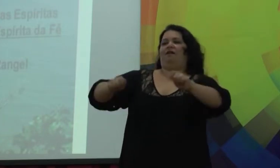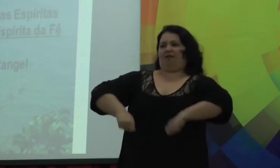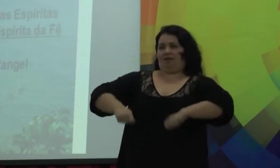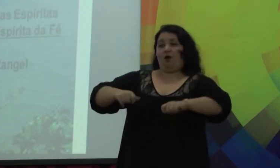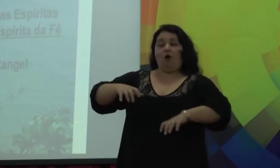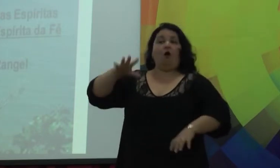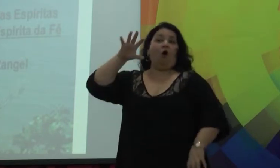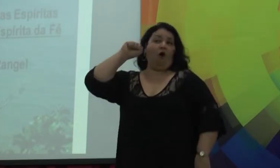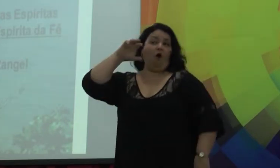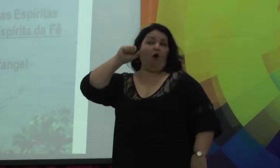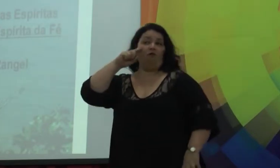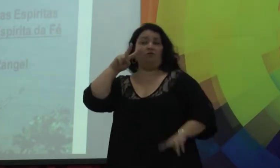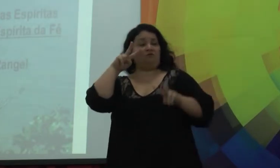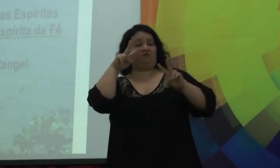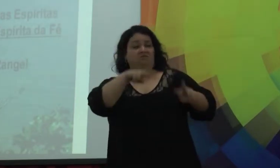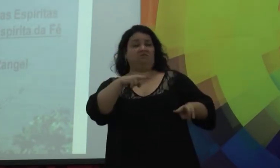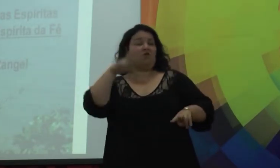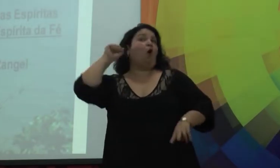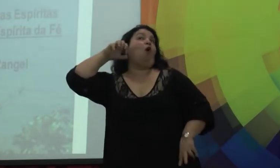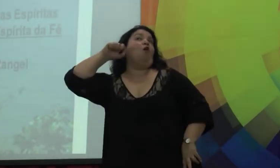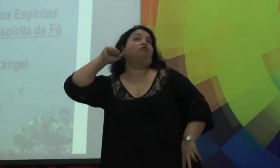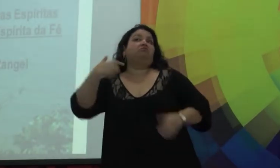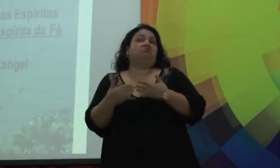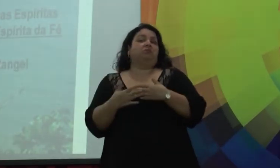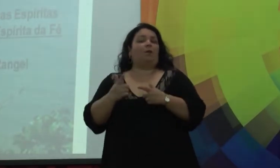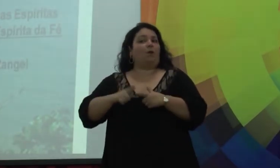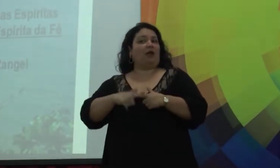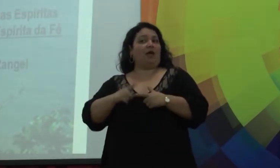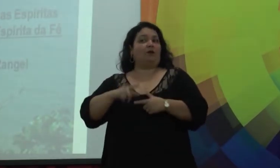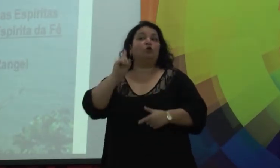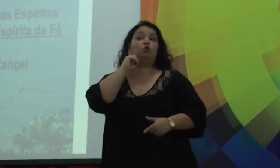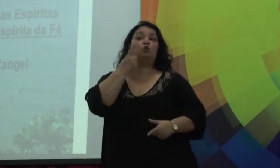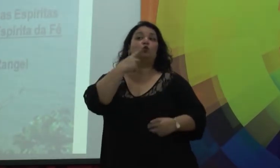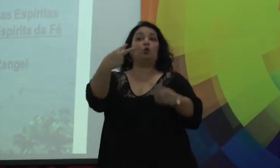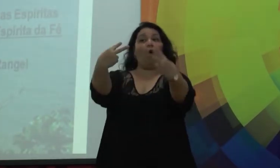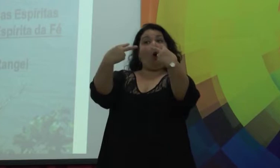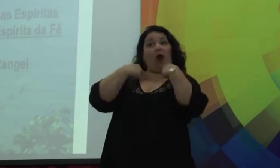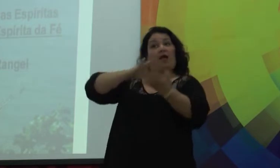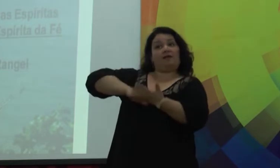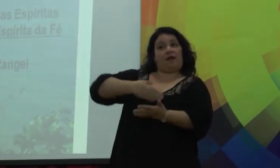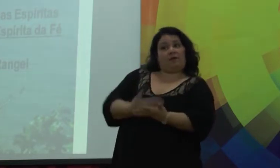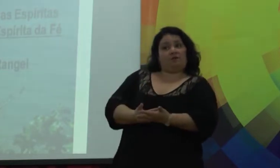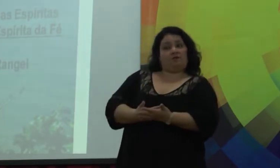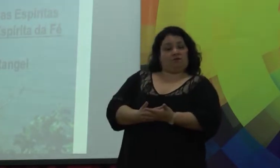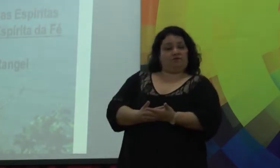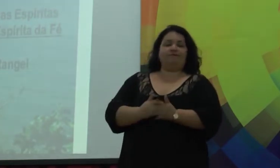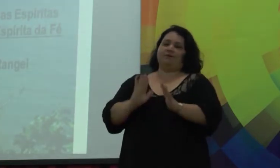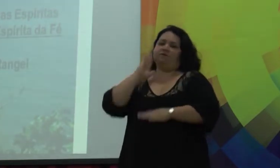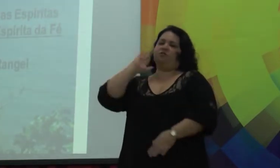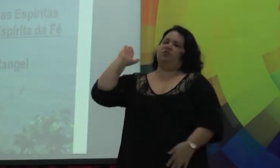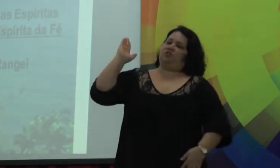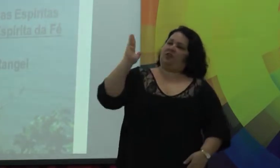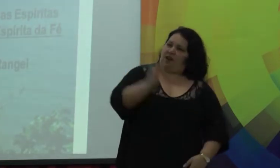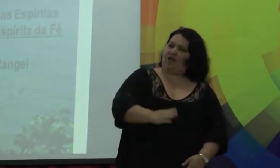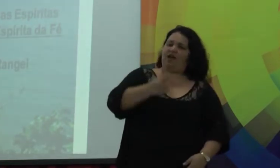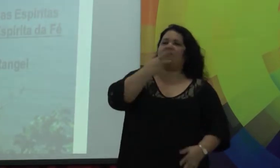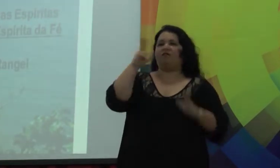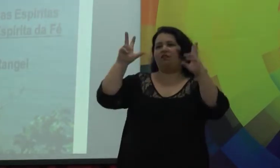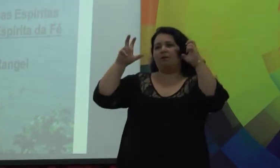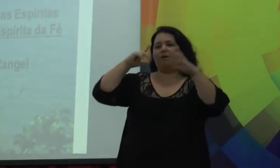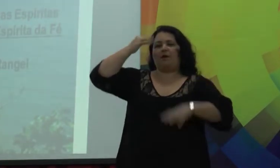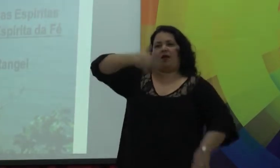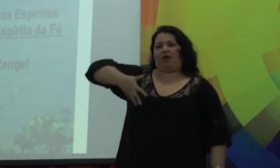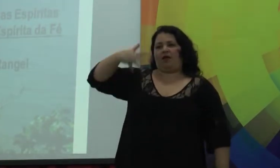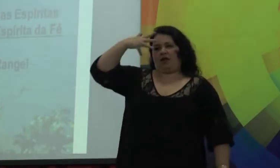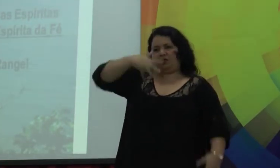não precisam me ver, né? Então, dito isso, vamos direto à nossa palestra